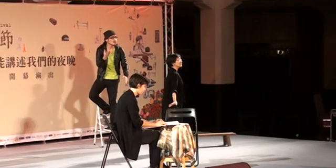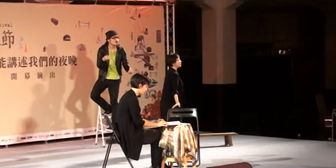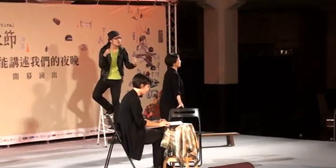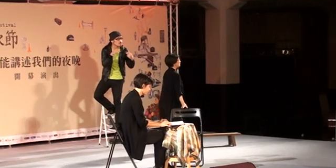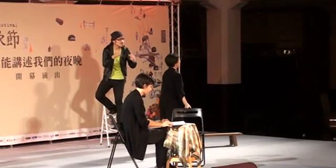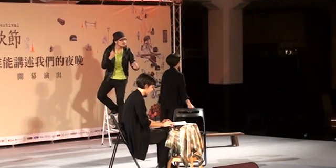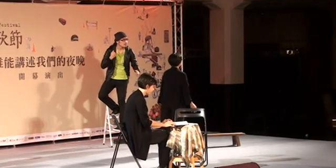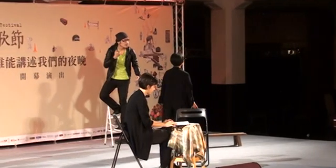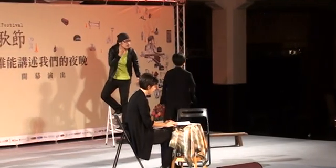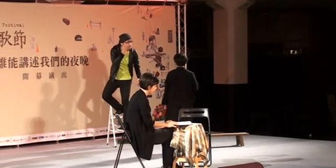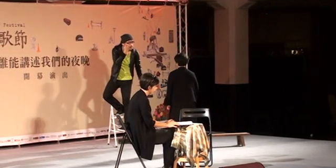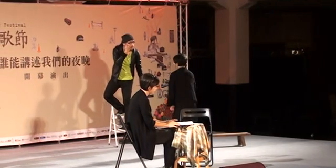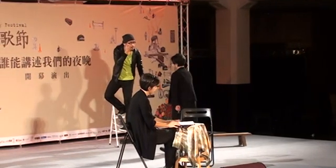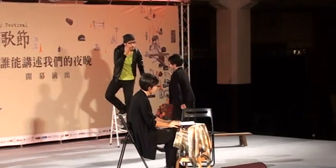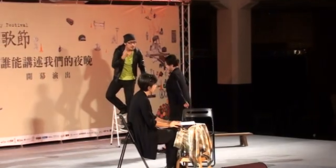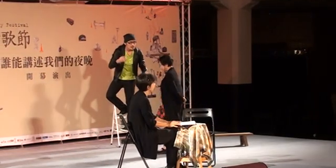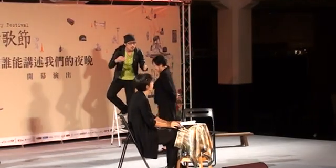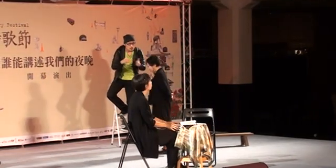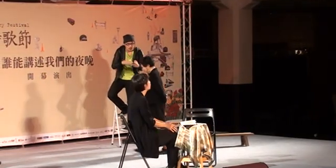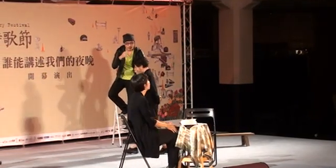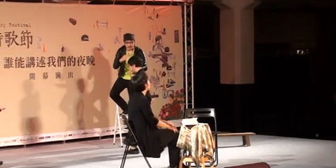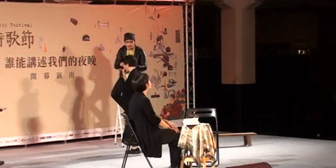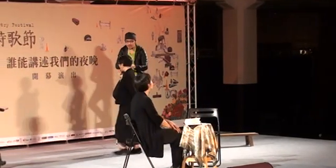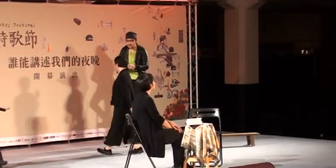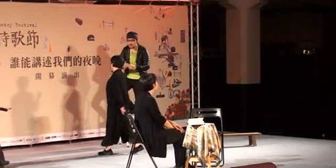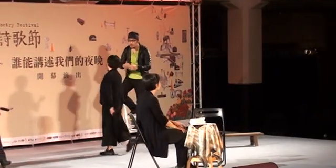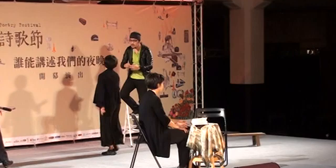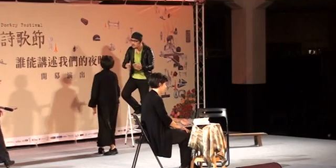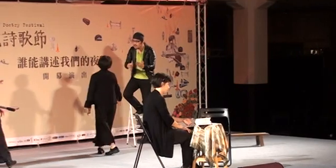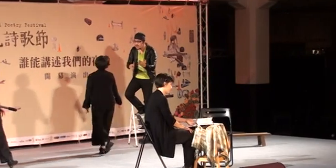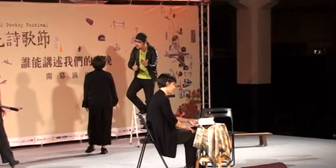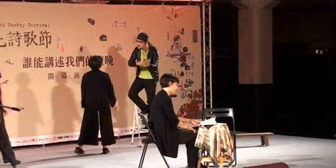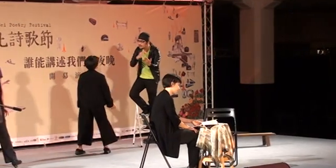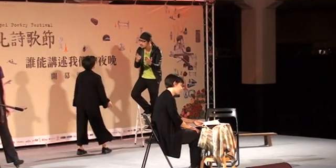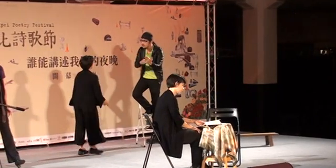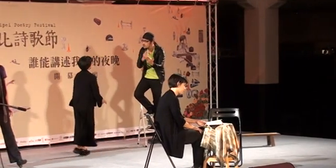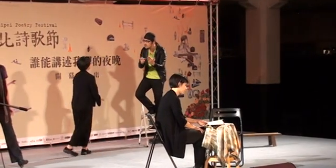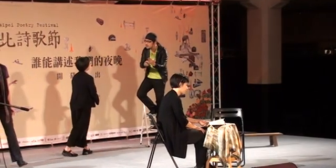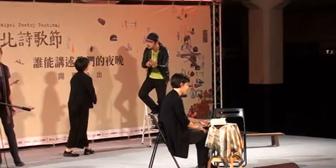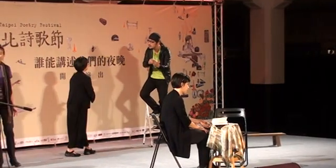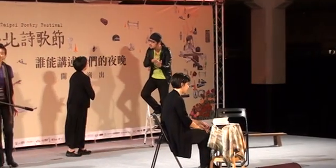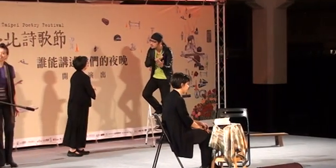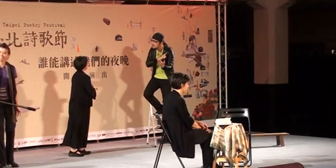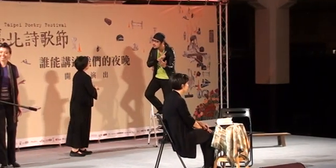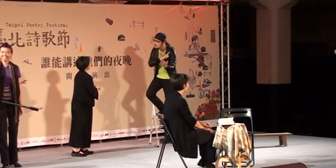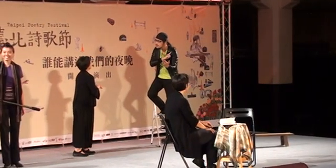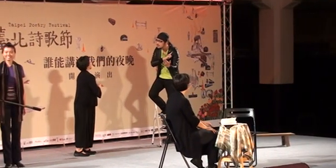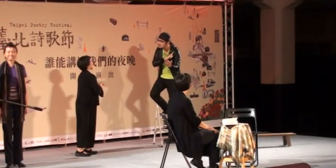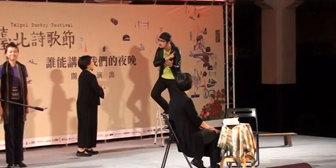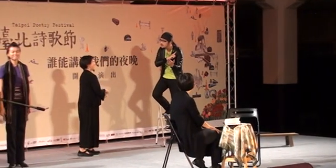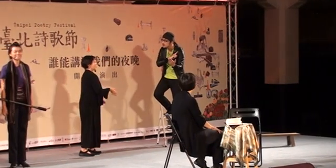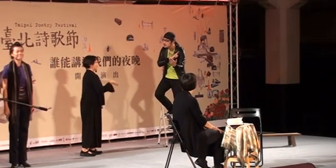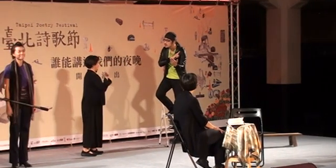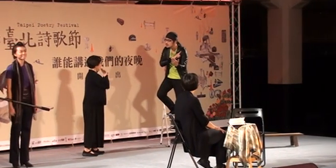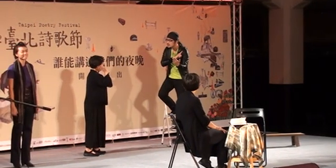识，并且终于相信那一个在诗中的自己？ 据